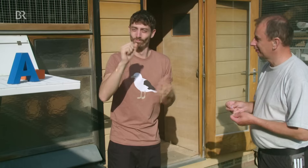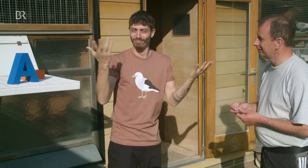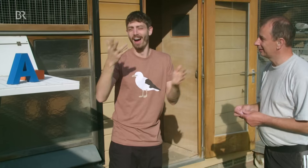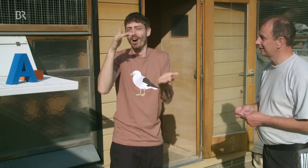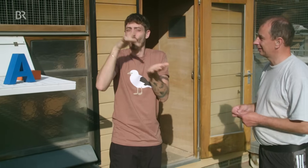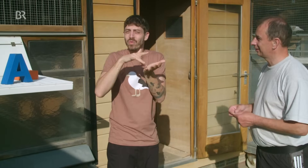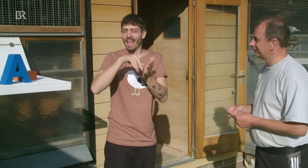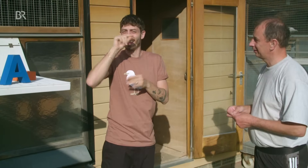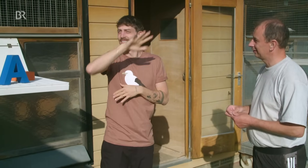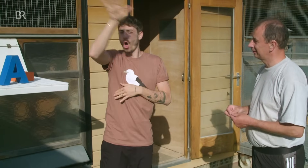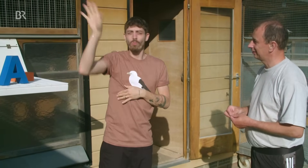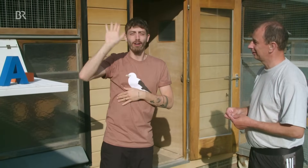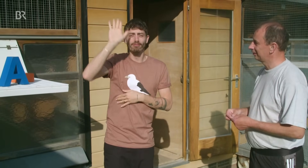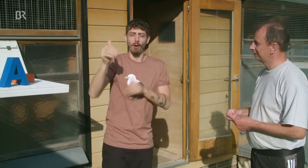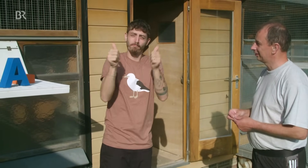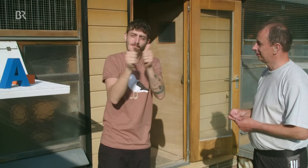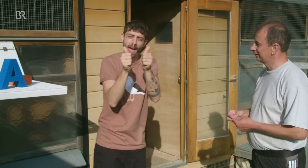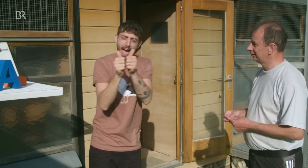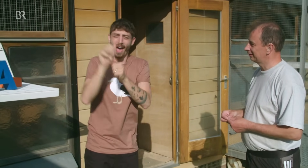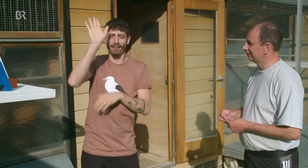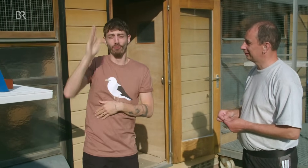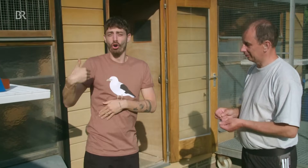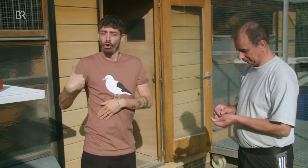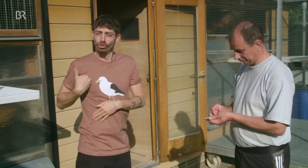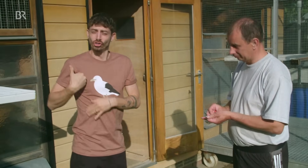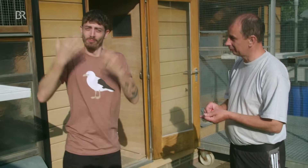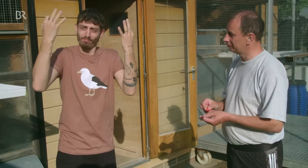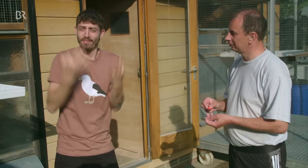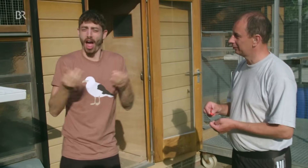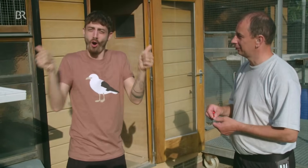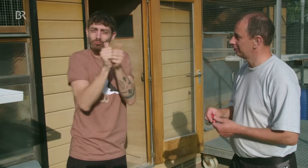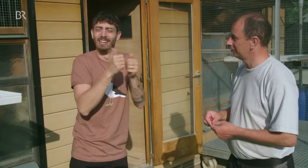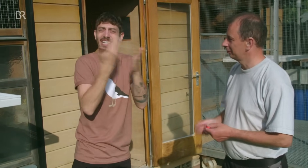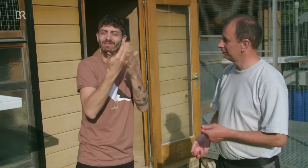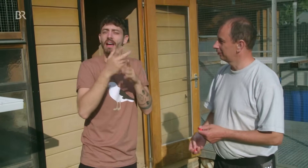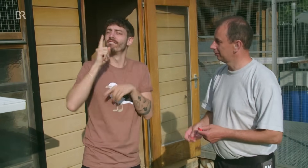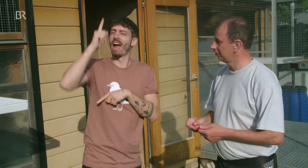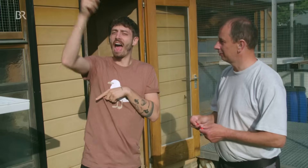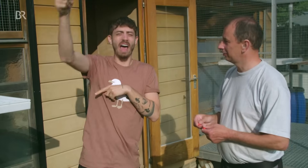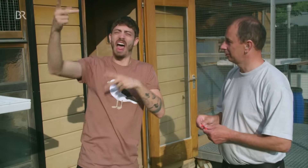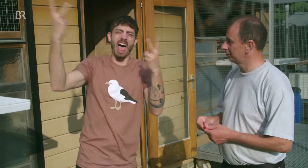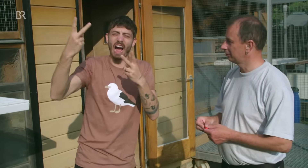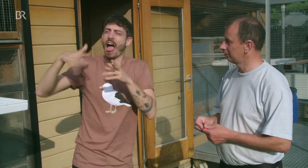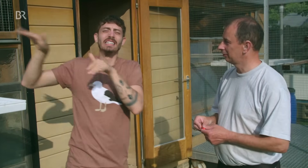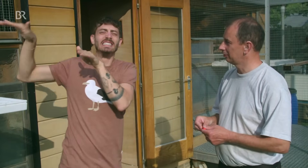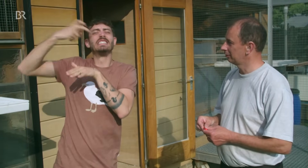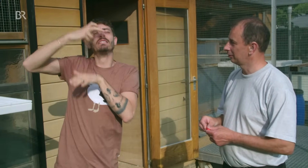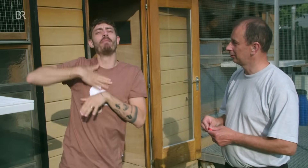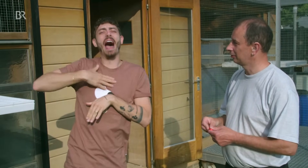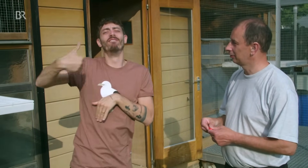Der Grund ist natürlich, dass Tauben ihren Partner so dringend brauchen, dass sie im Zweifel auch jeden noch so weiten Weg auf sich nehmen, um zu ihrem